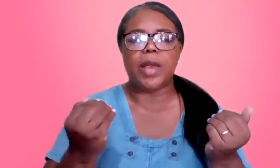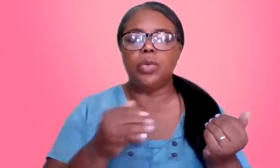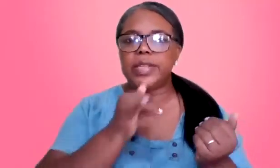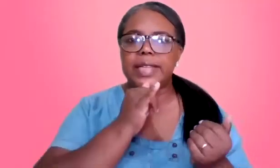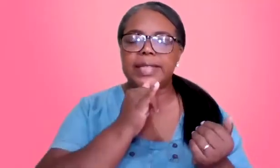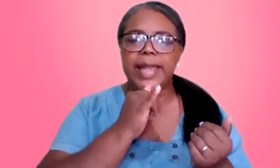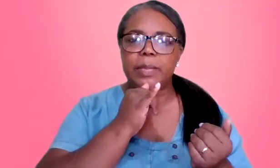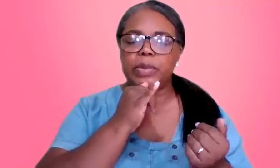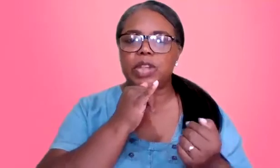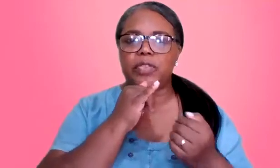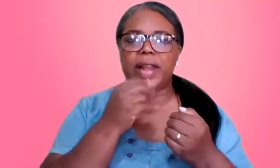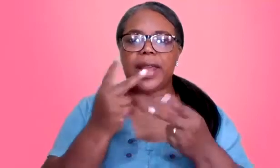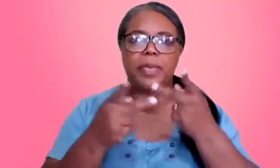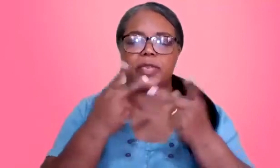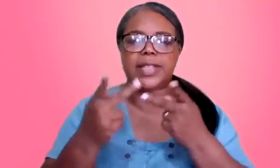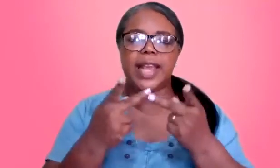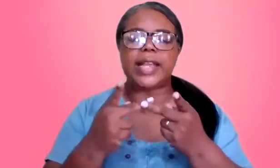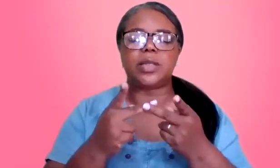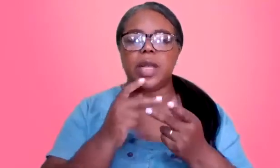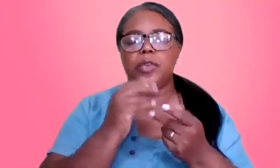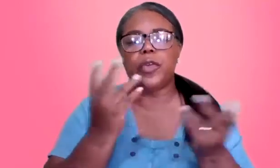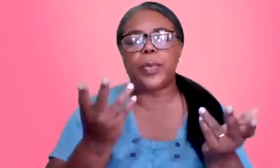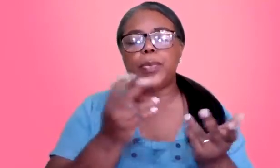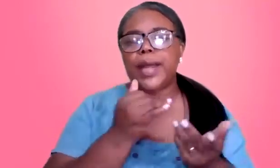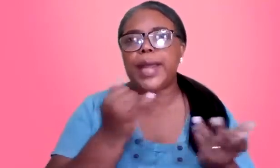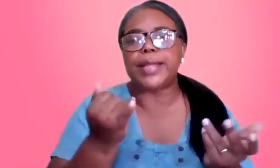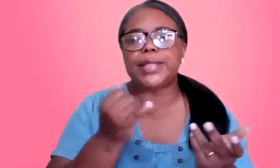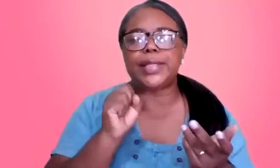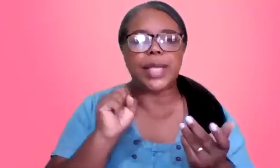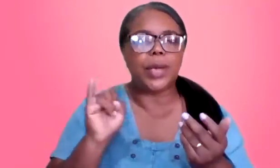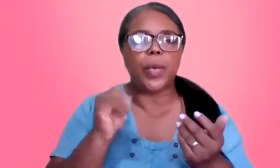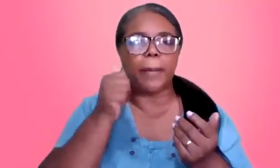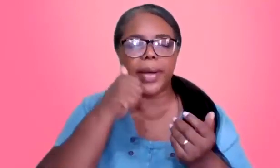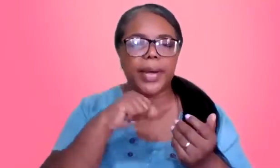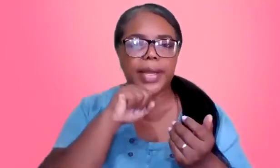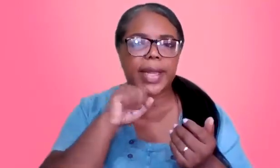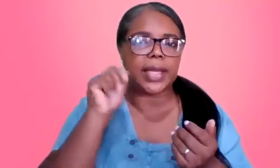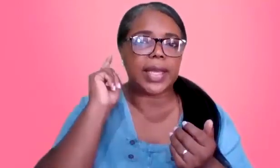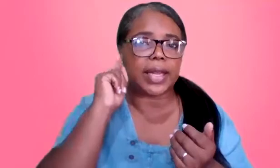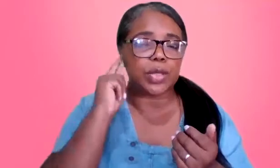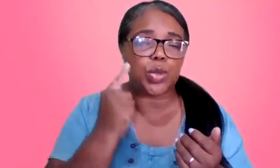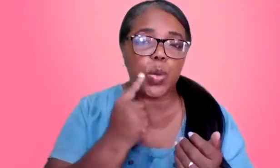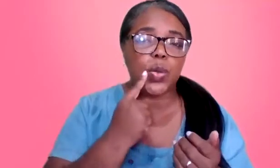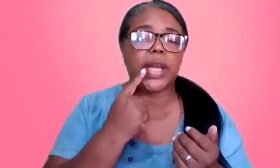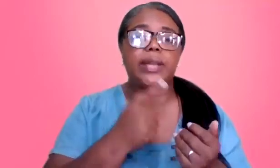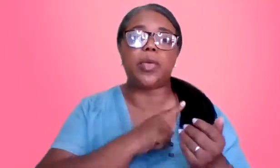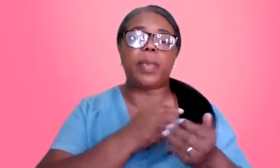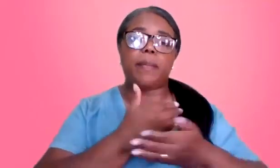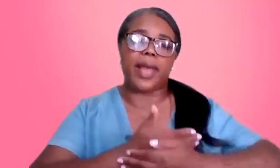Um dos exemplos que eu falei para vocês foi se uma mãe, né, que ela é surda e tem um